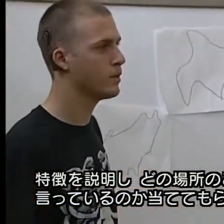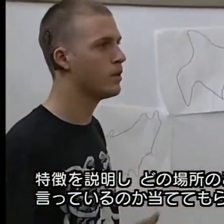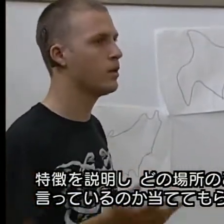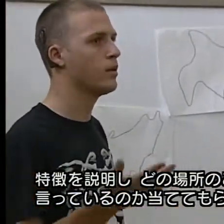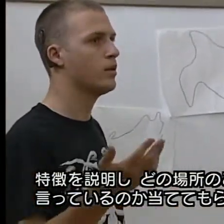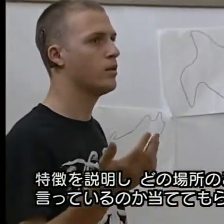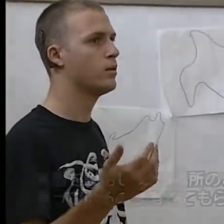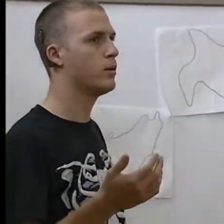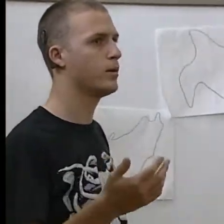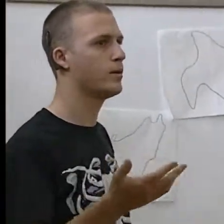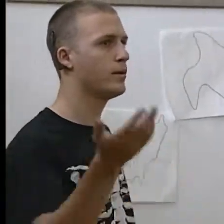ててもらいます。